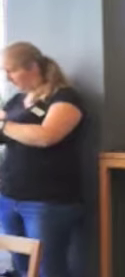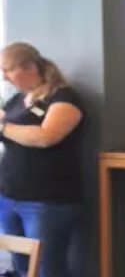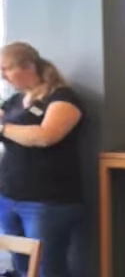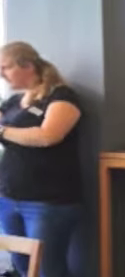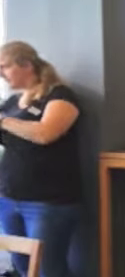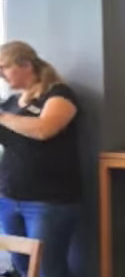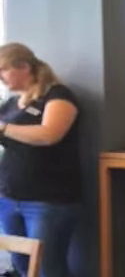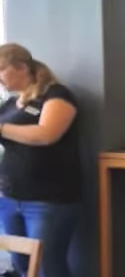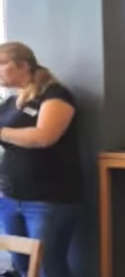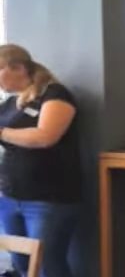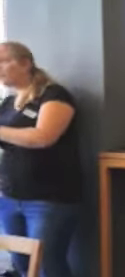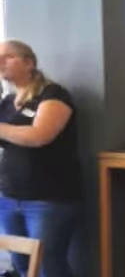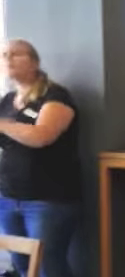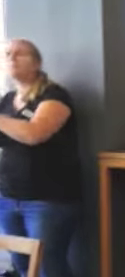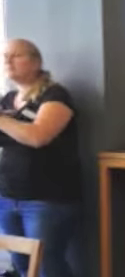har av ny kompetens.